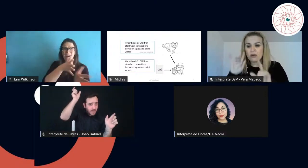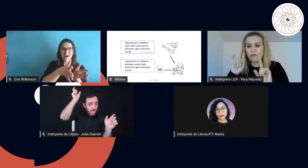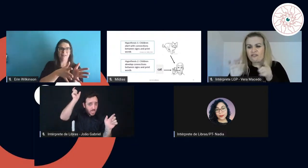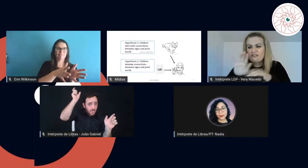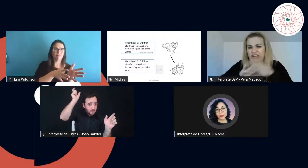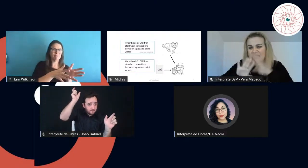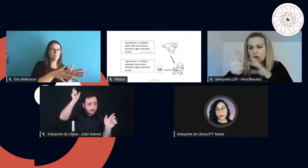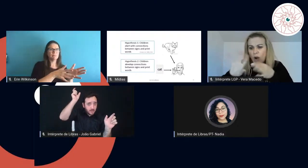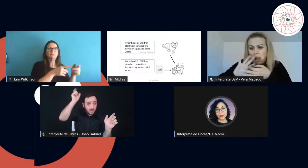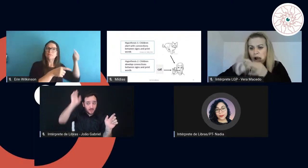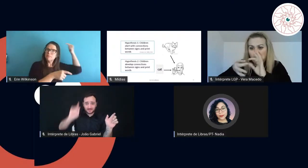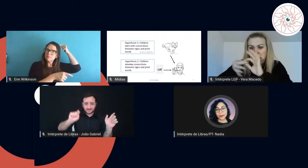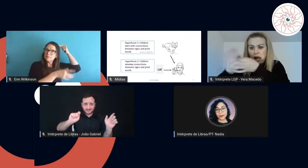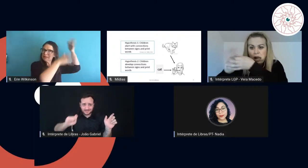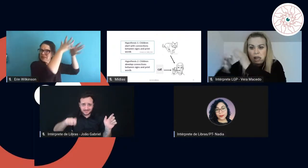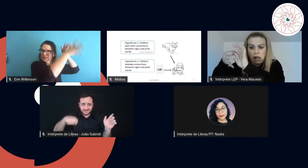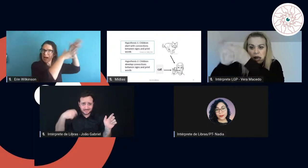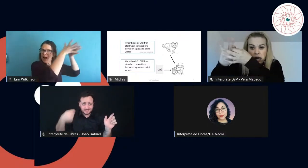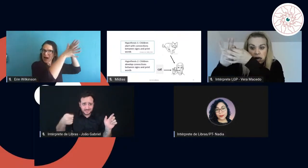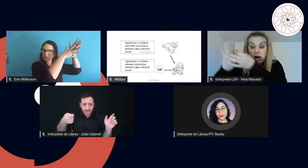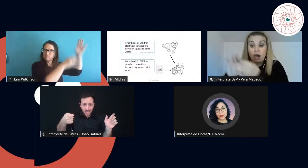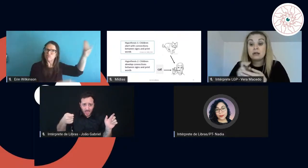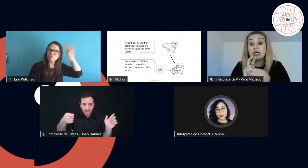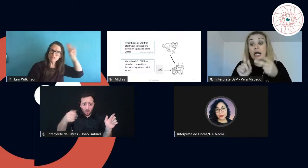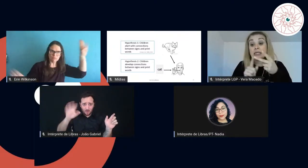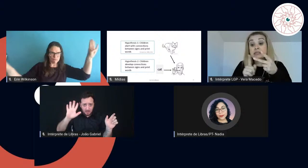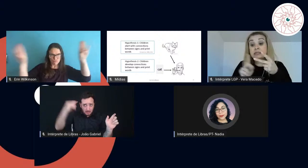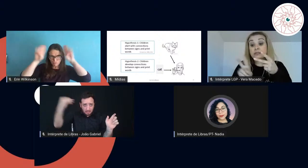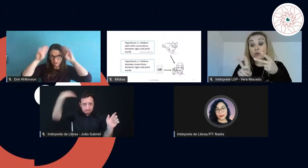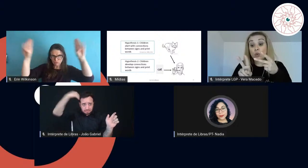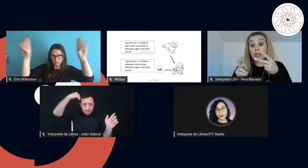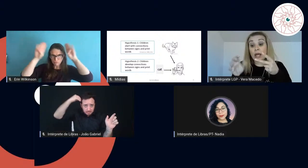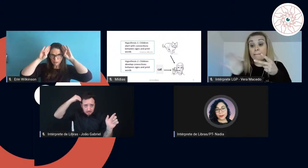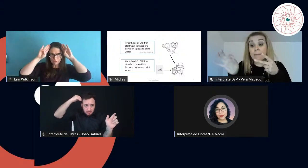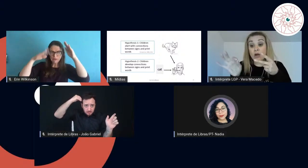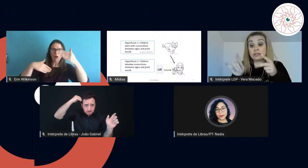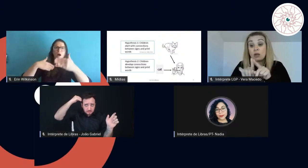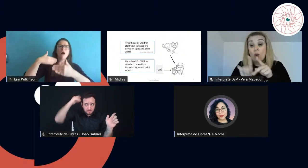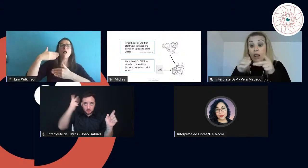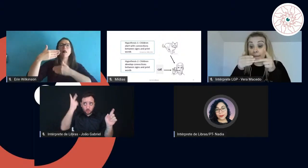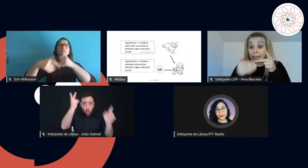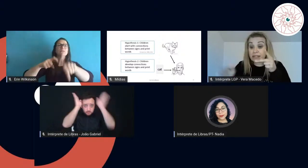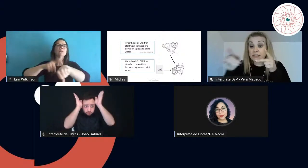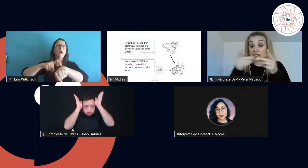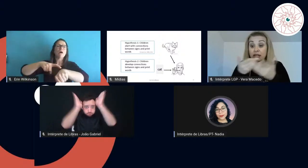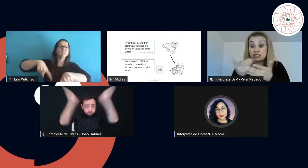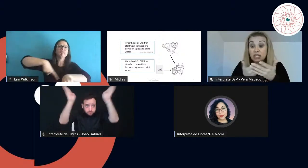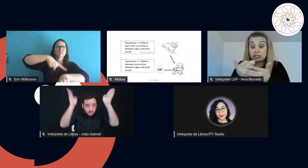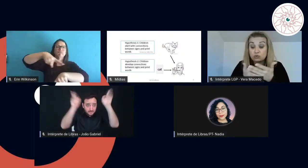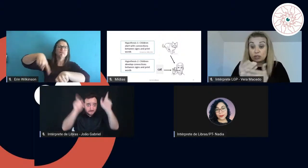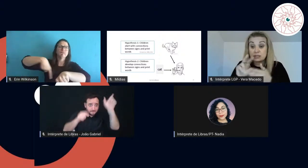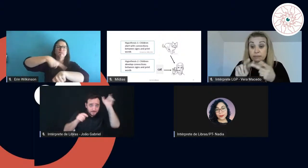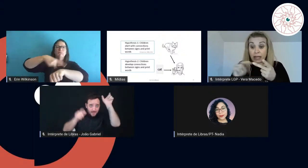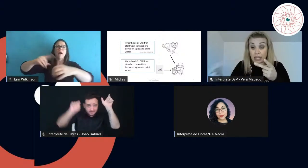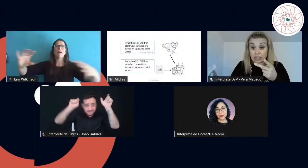interrelações. E a segunda hipóteses hipótese é a partir dessas relações